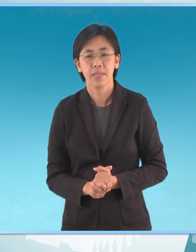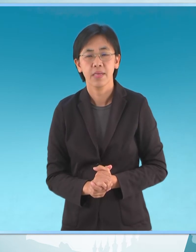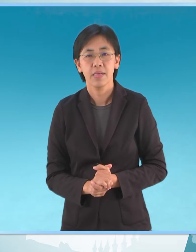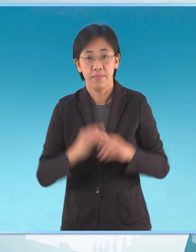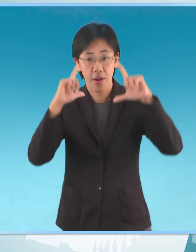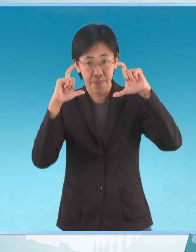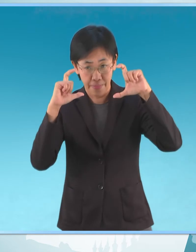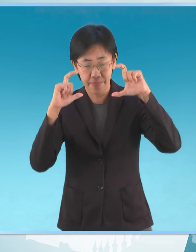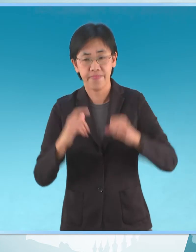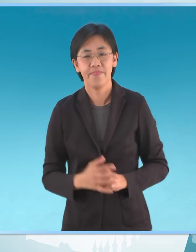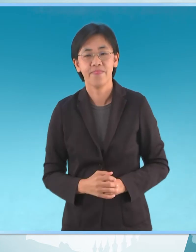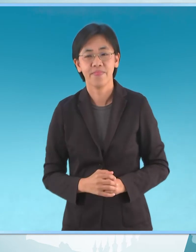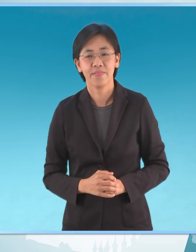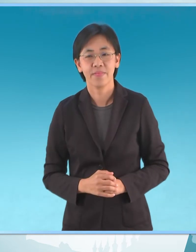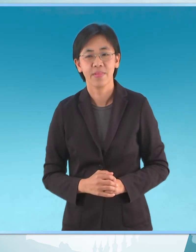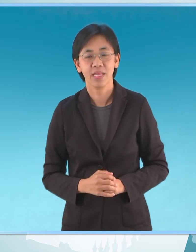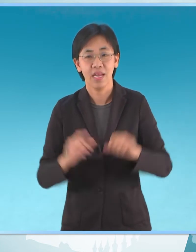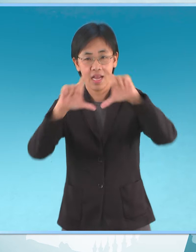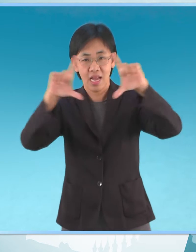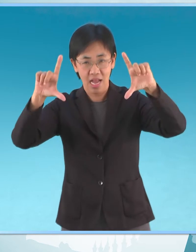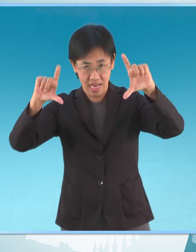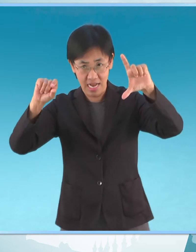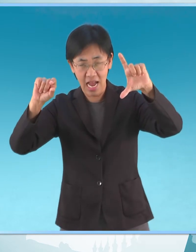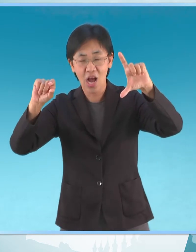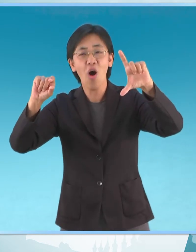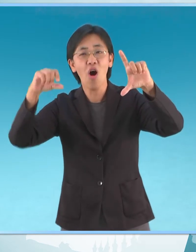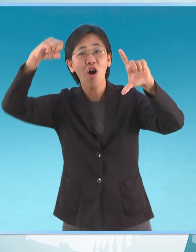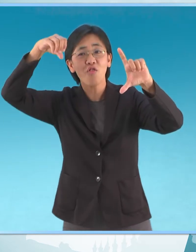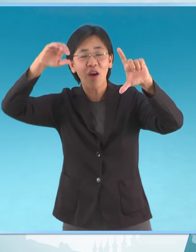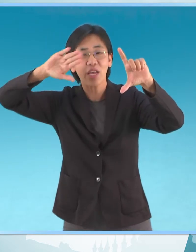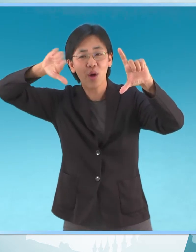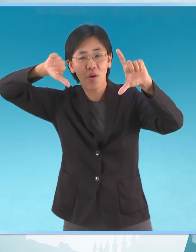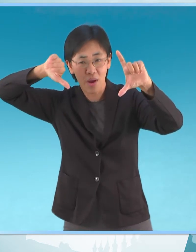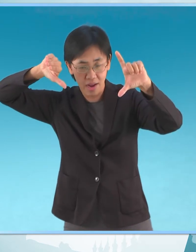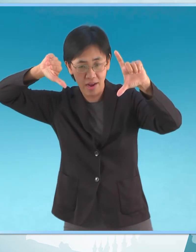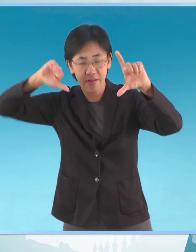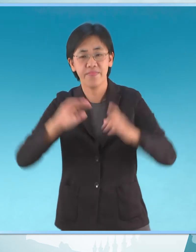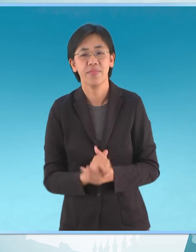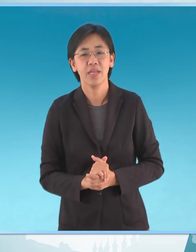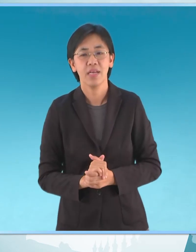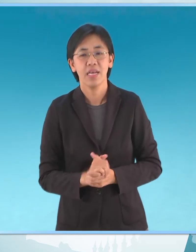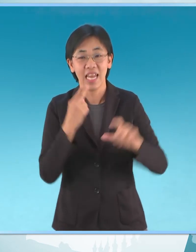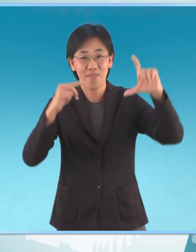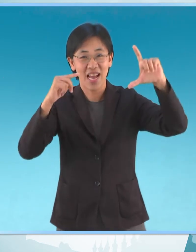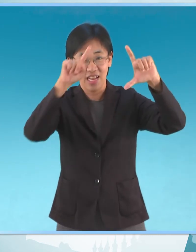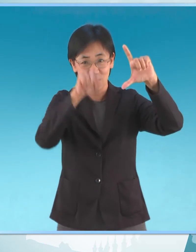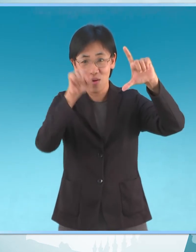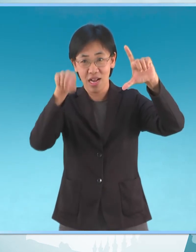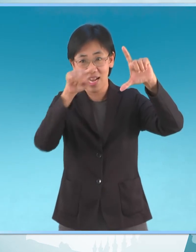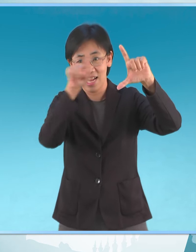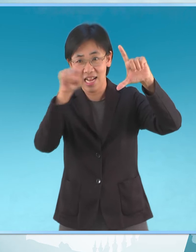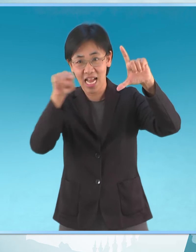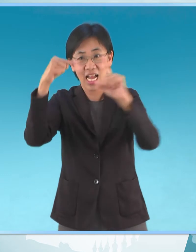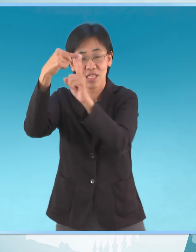ม้แต่รูปนี้เห็นไหมครับเรามีทิ้งน้ำหนักไปทางขวานิดหนึ่งเพราะจุดตัด9ช่องมันไม่ได้อยู่กลางภาพใช่ไหม